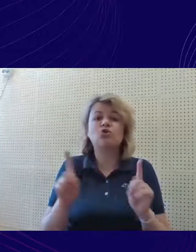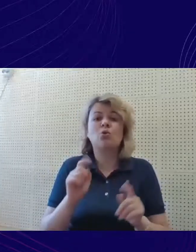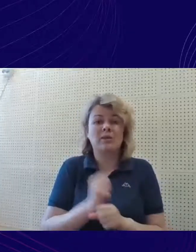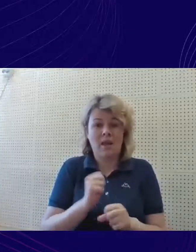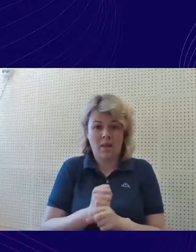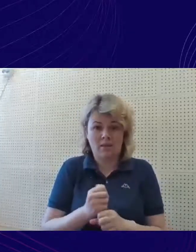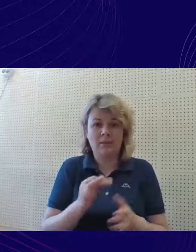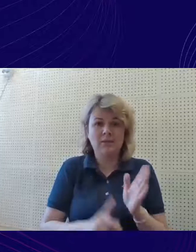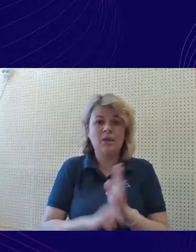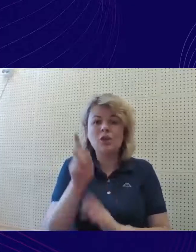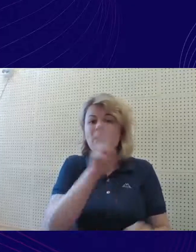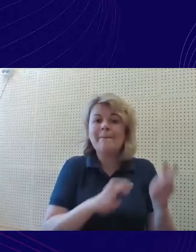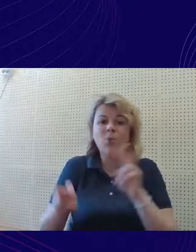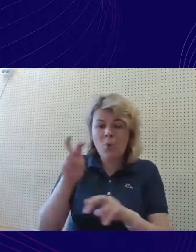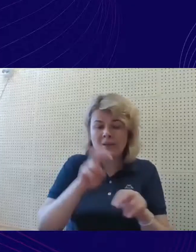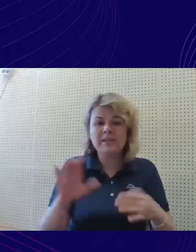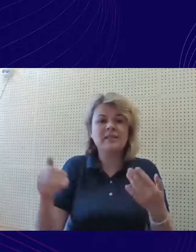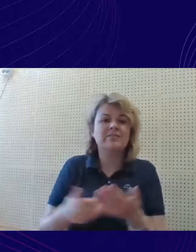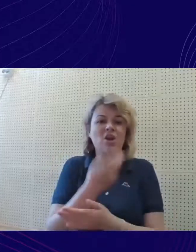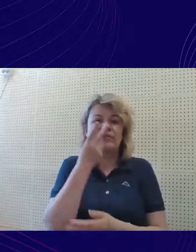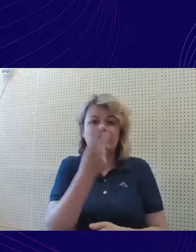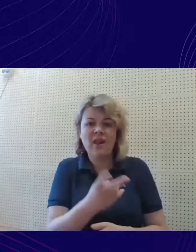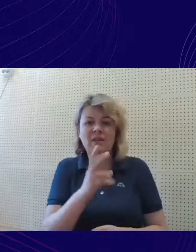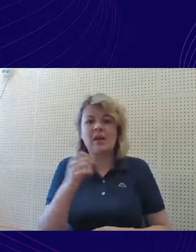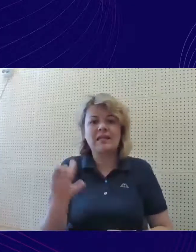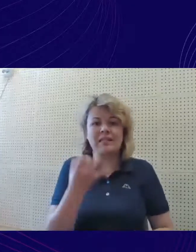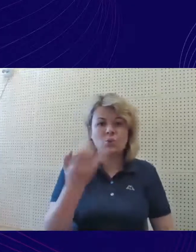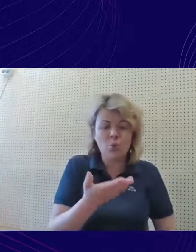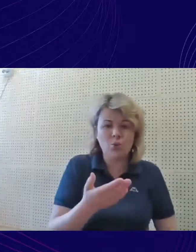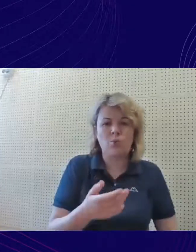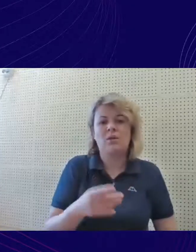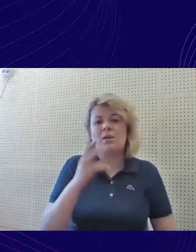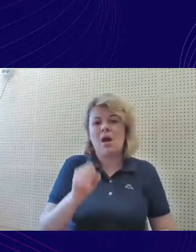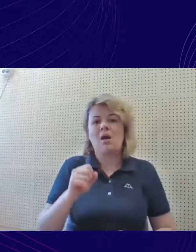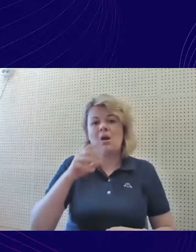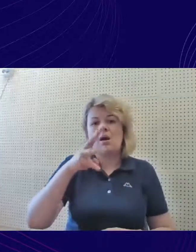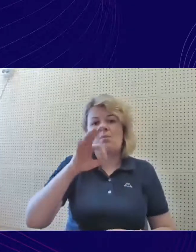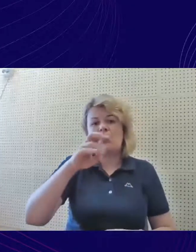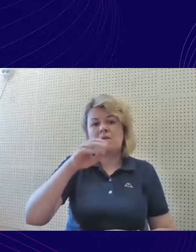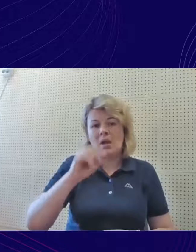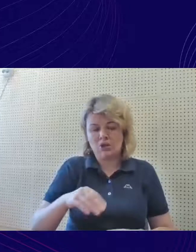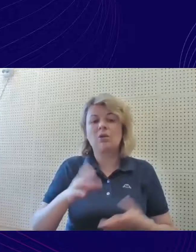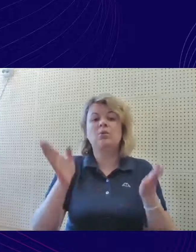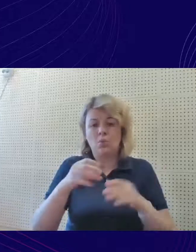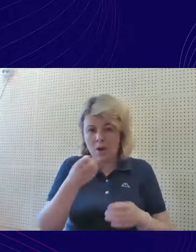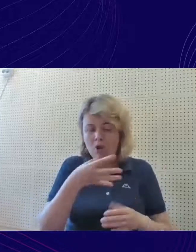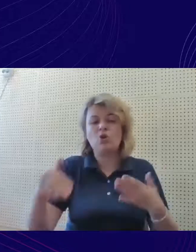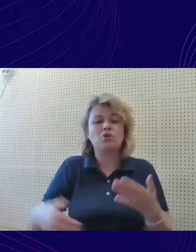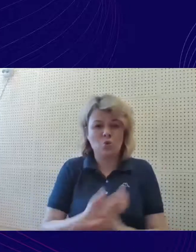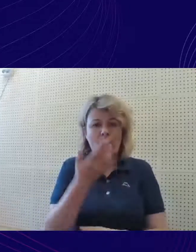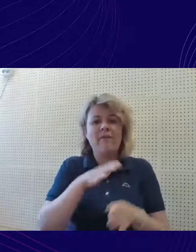начинаются поиски свежего взгляда на историю, на монтаж. Но перемонтировали. Хорошо. И